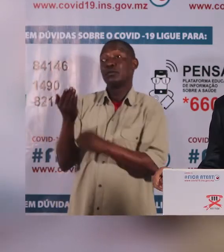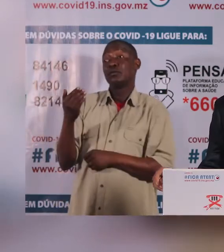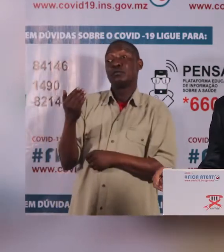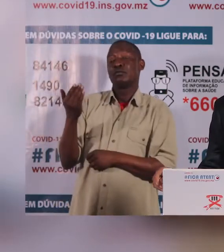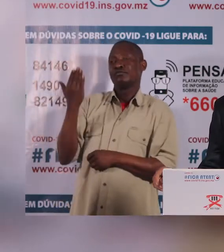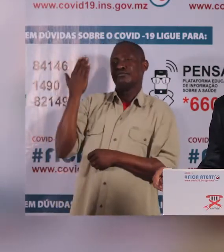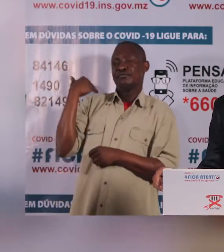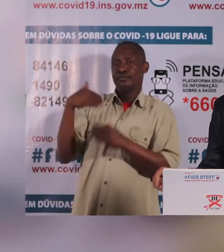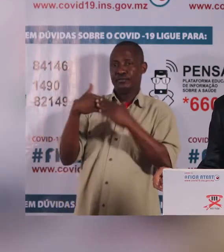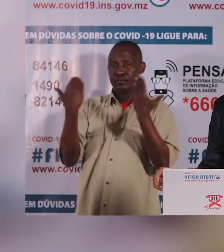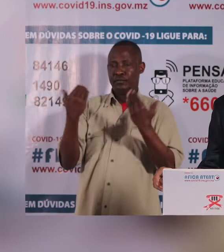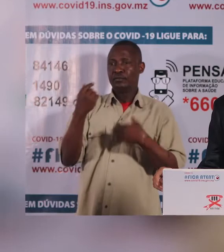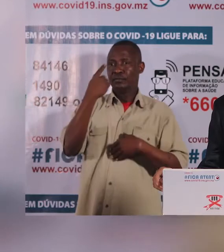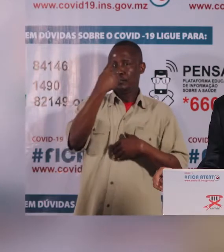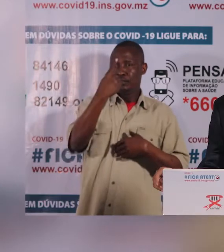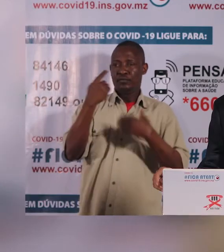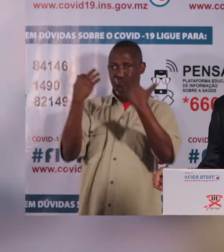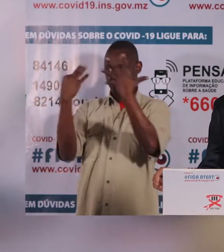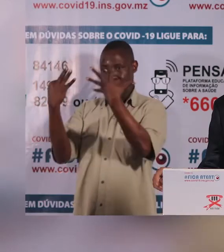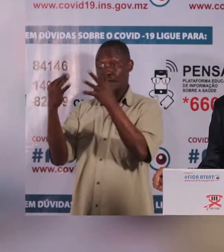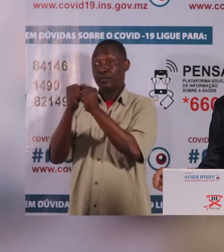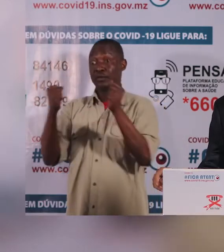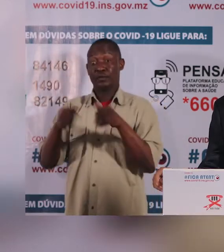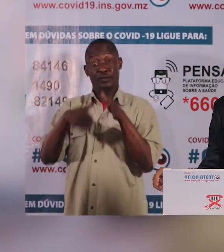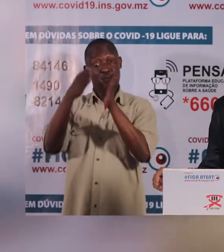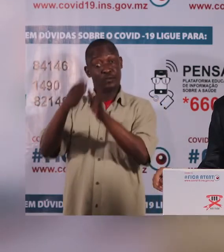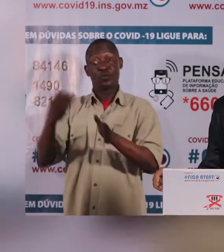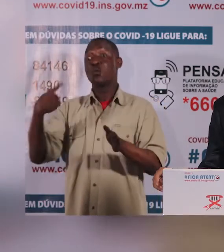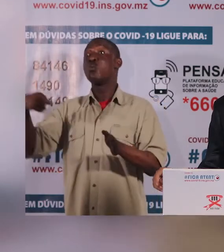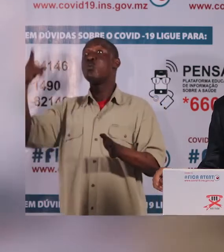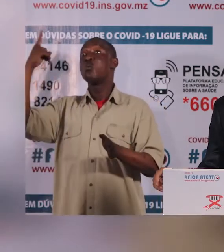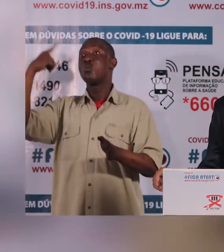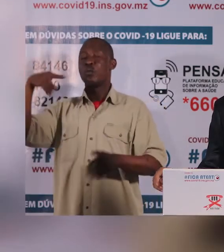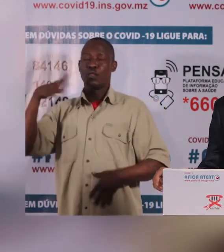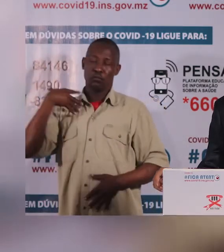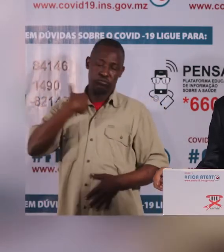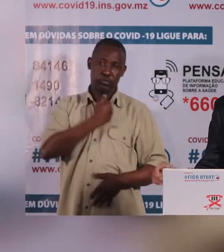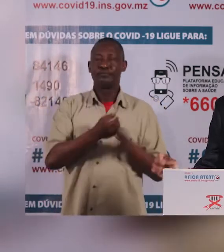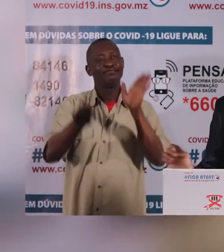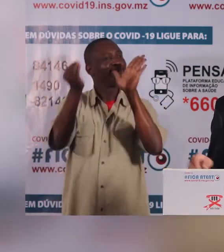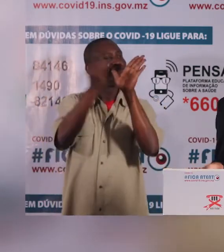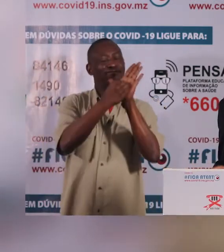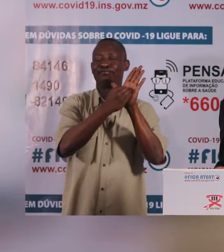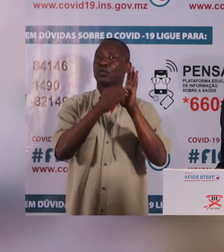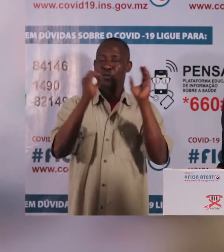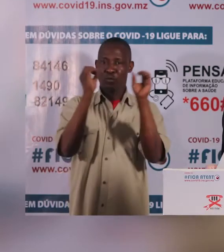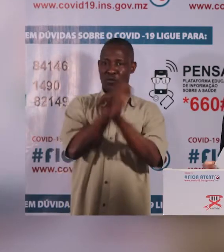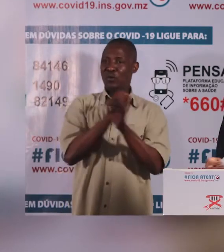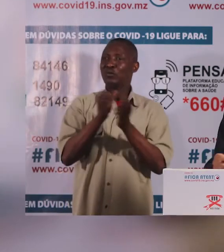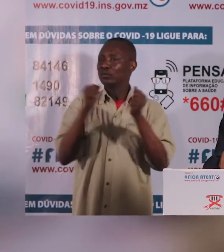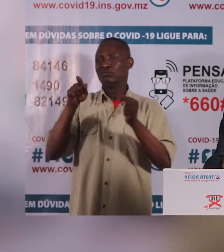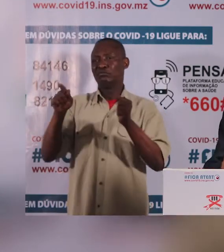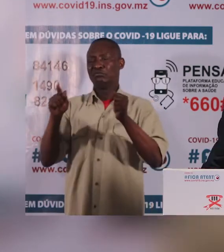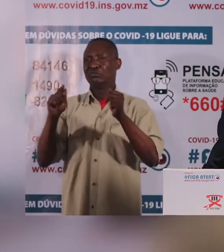aqui equacionado, mas a adição deste óbito não vai mudar a posição de Moçambique naquele gráfico.